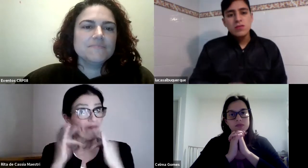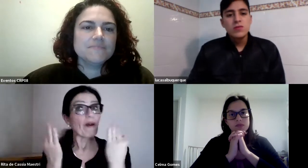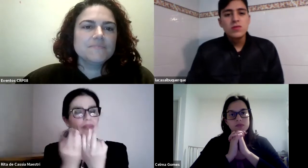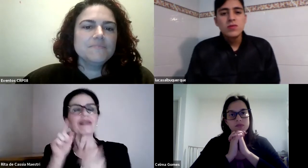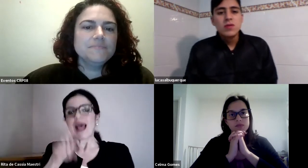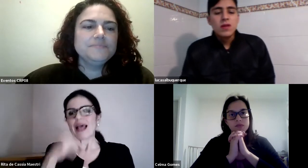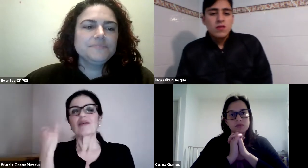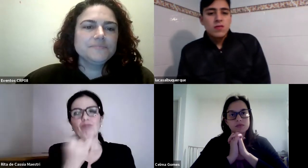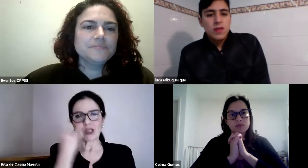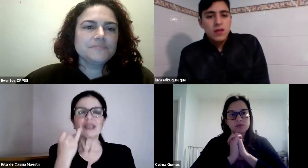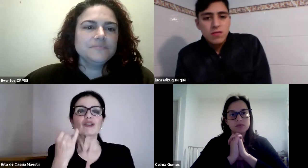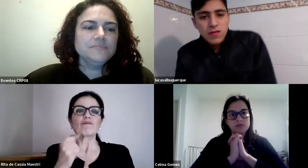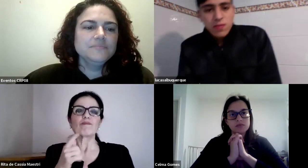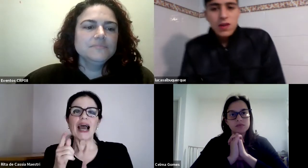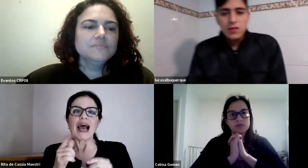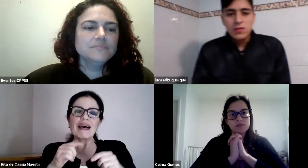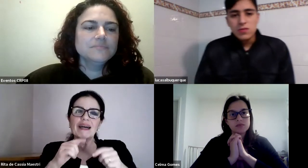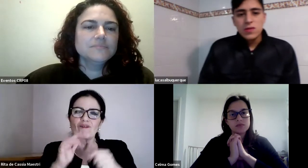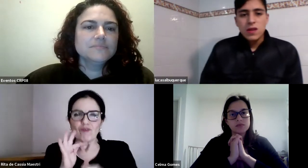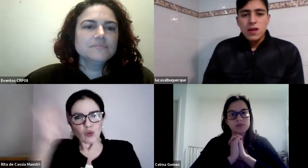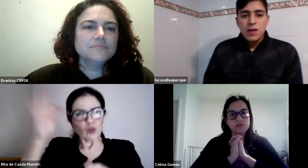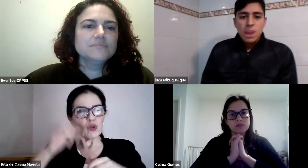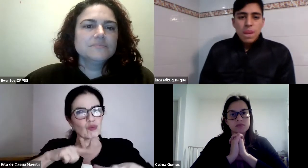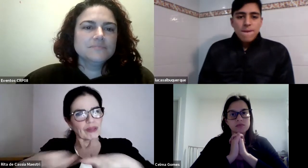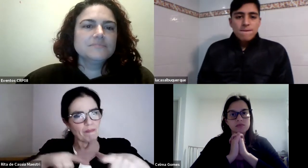contato com o surdo, o contato com a família de surdos